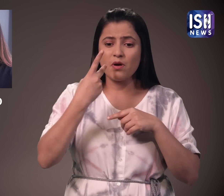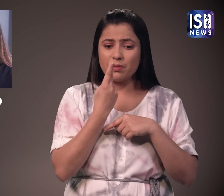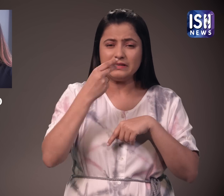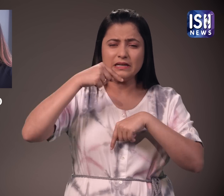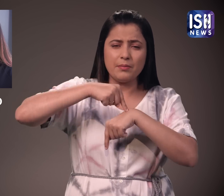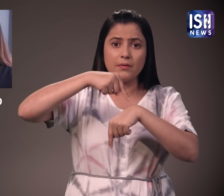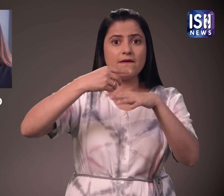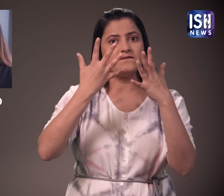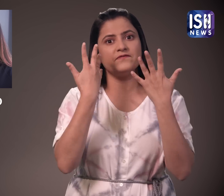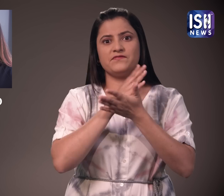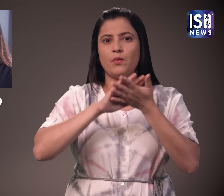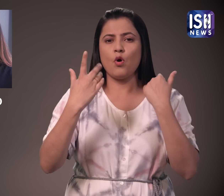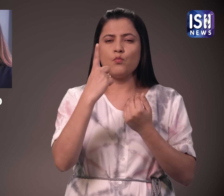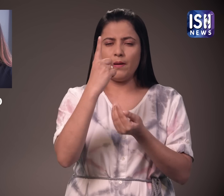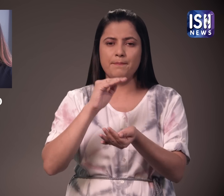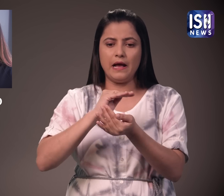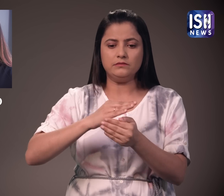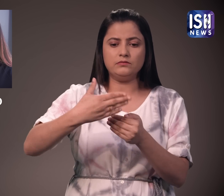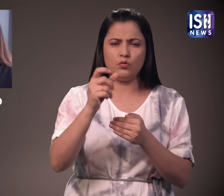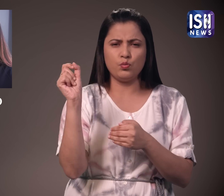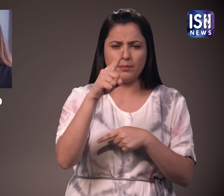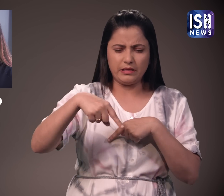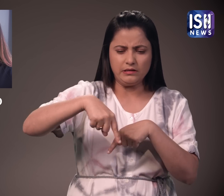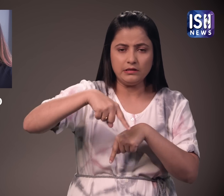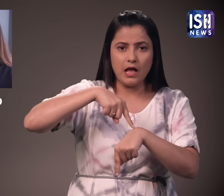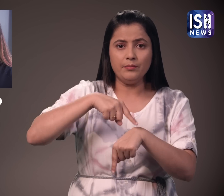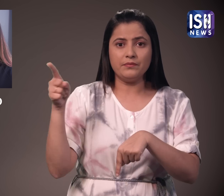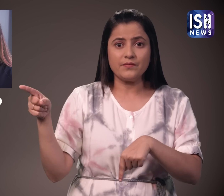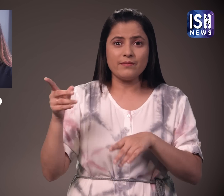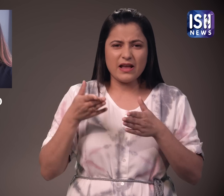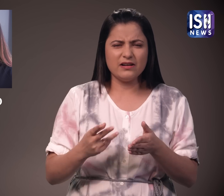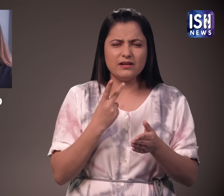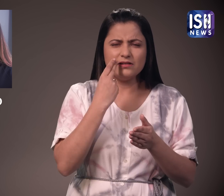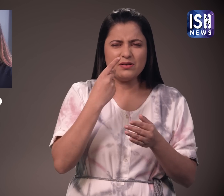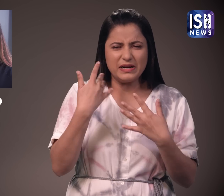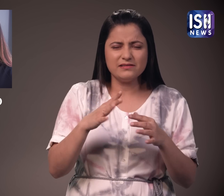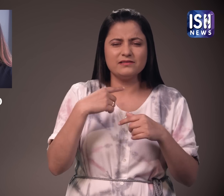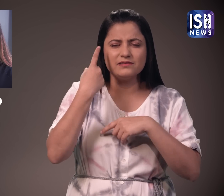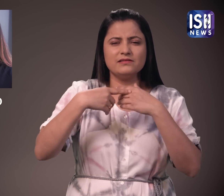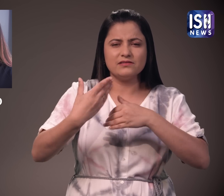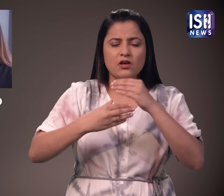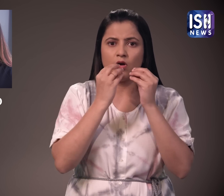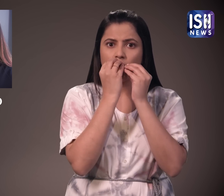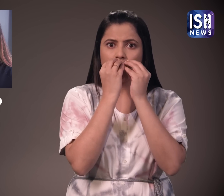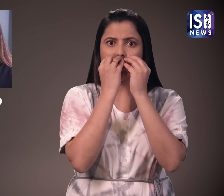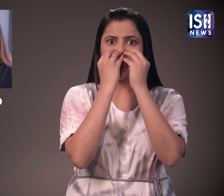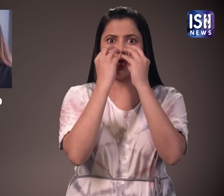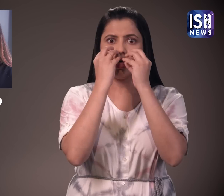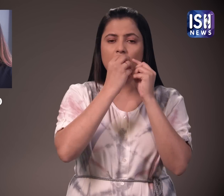इस महिने के अंथ में उसकी एक और सरजरी होने की उमीद है सर्जनी ने उसके उपरी होट को पूरी तरह से फिर से